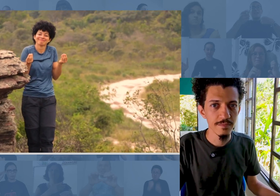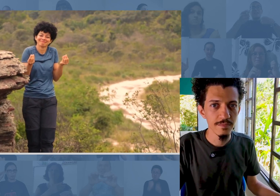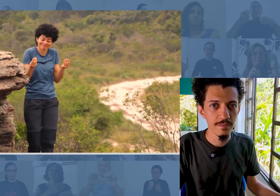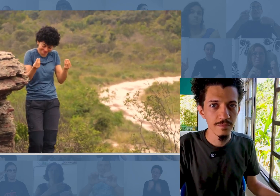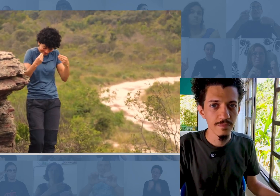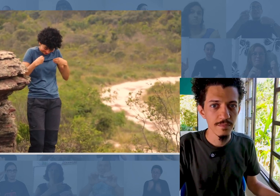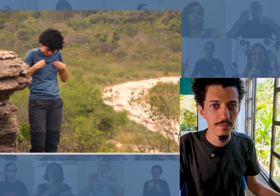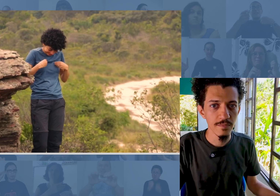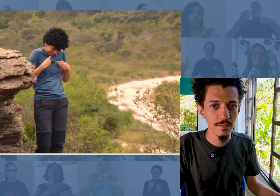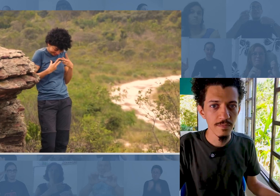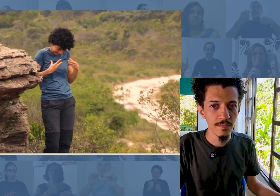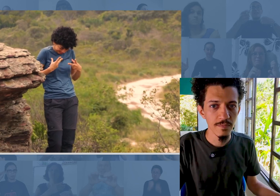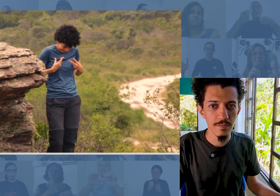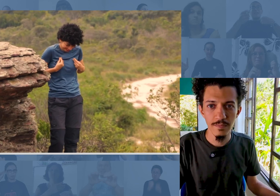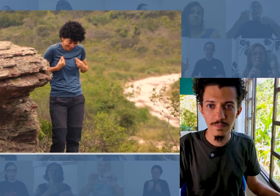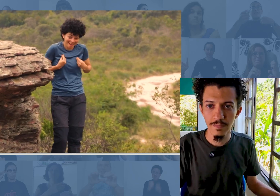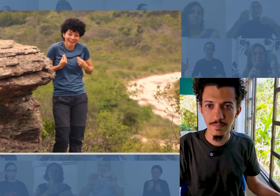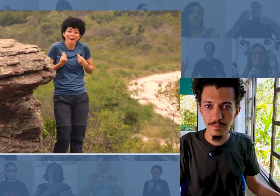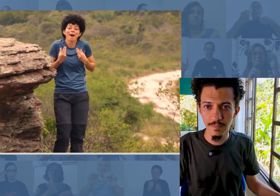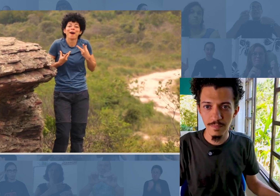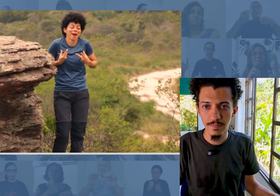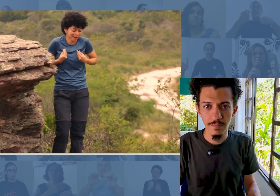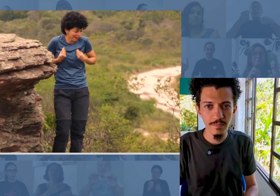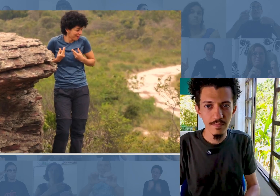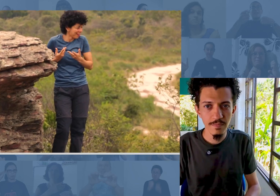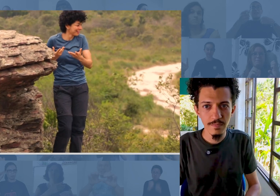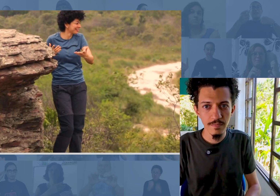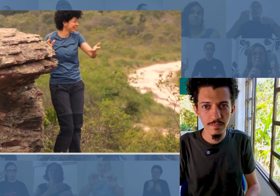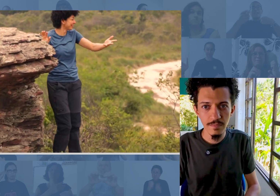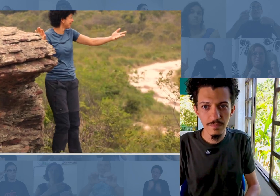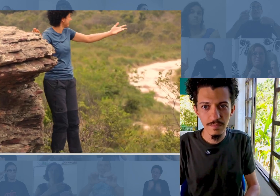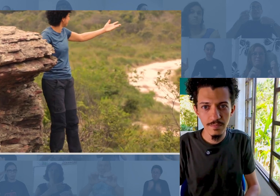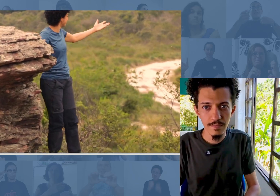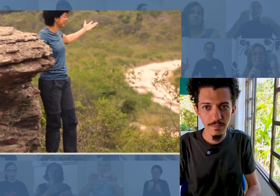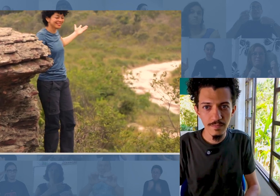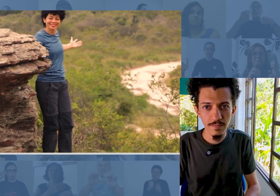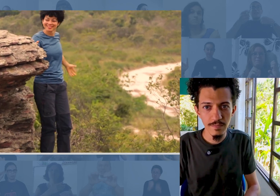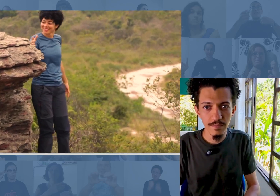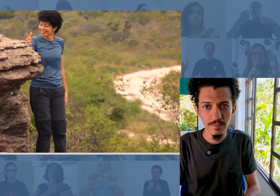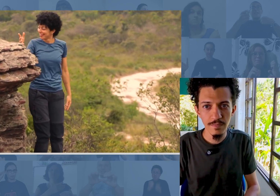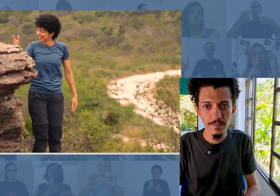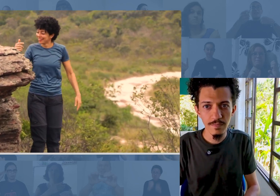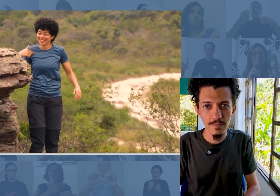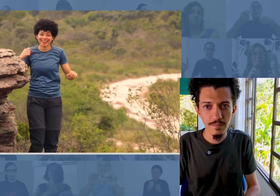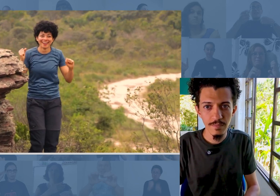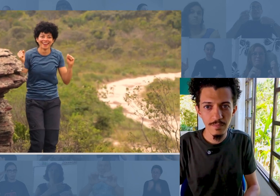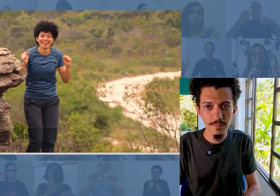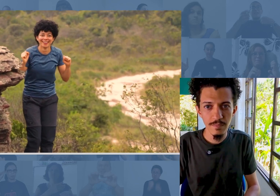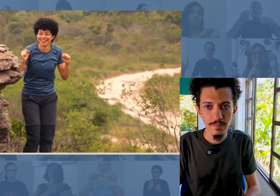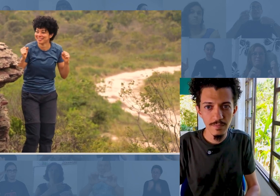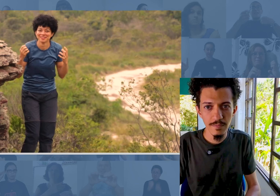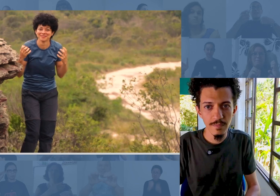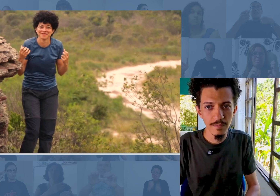o saborear e sentir o presente que a própria vida me deu e de contemplar cada